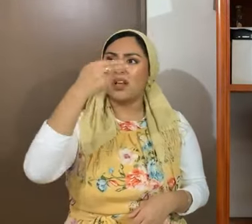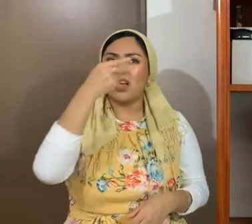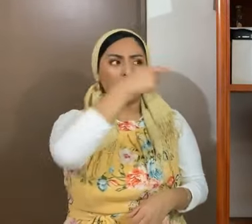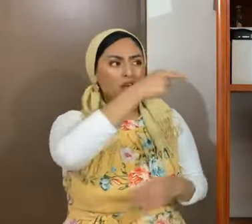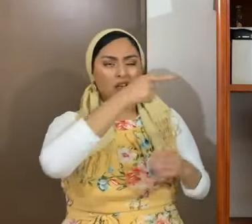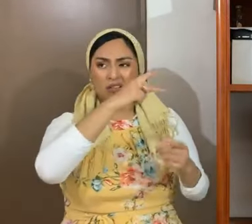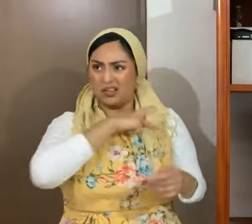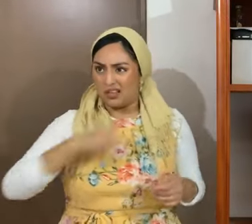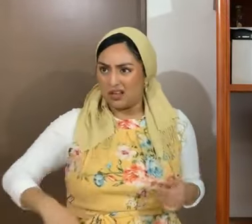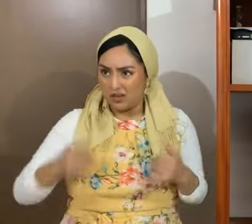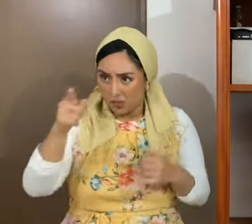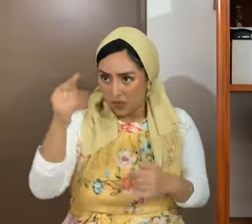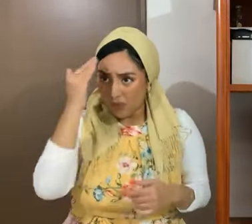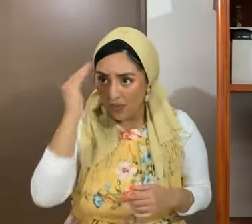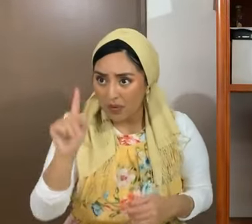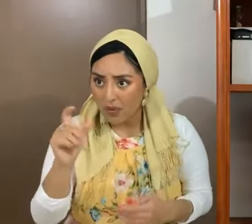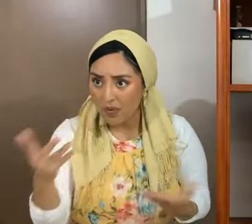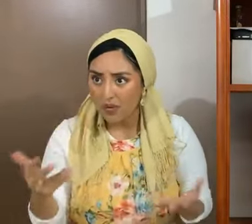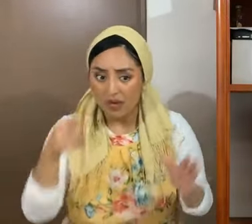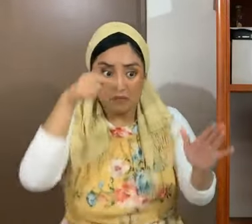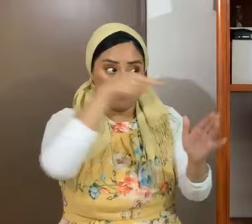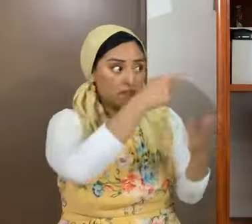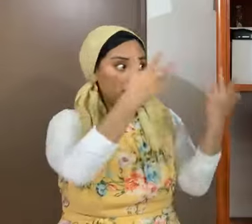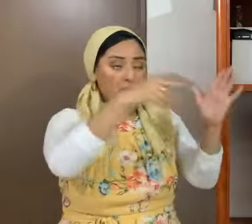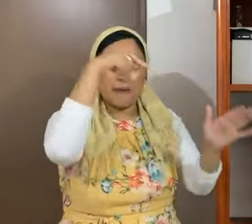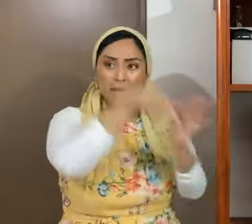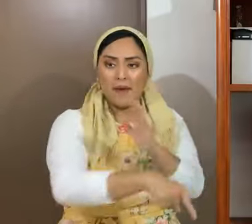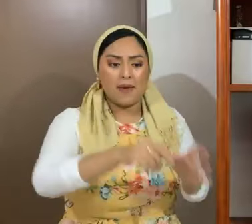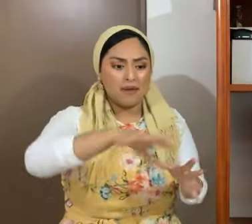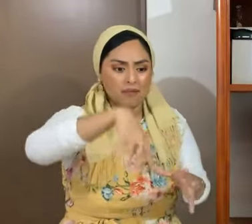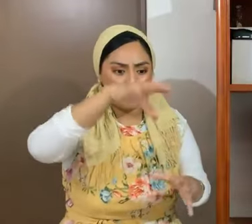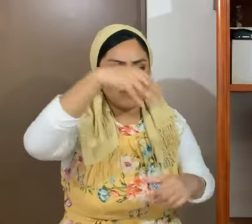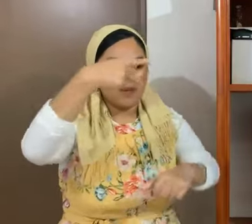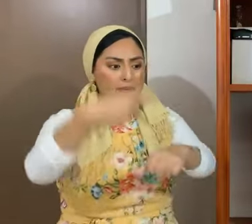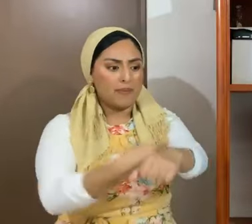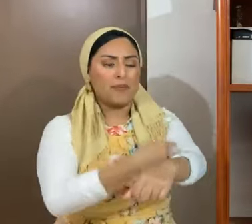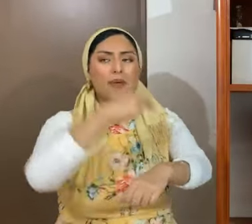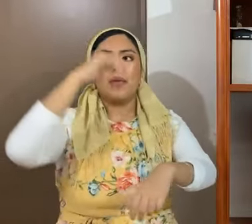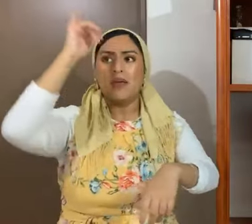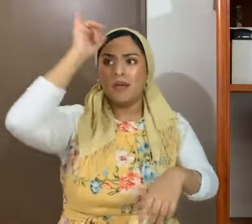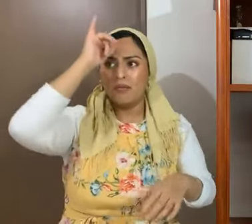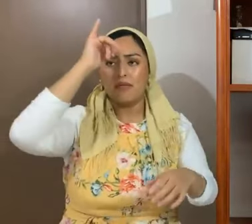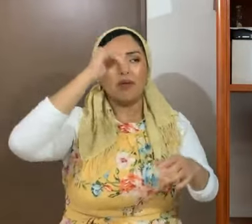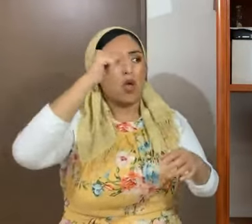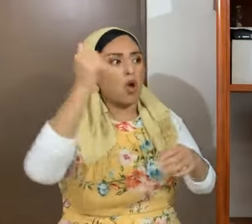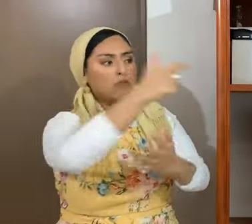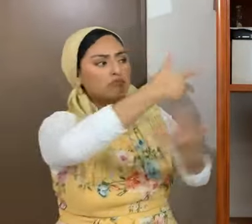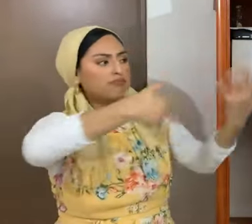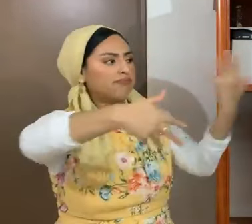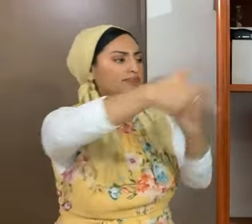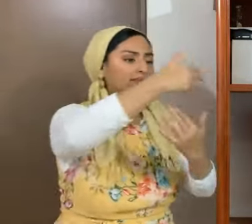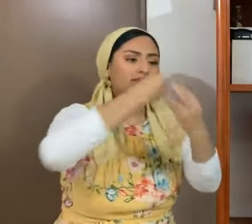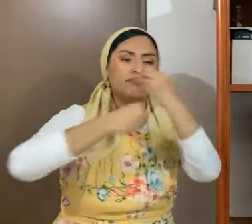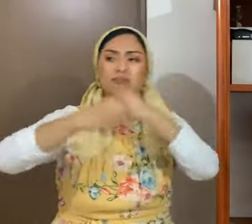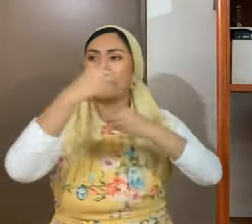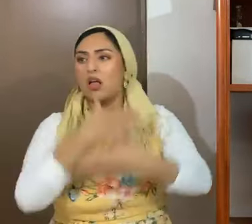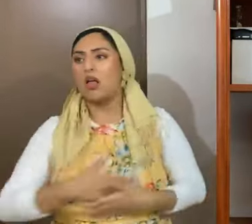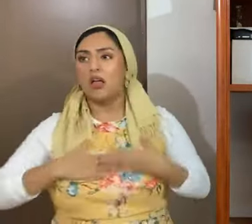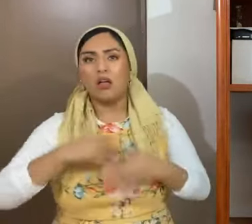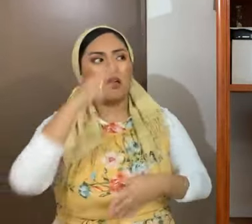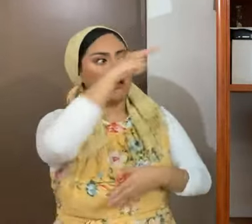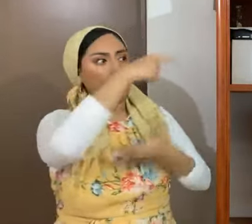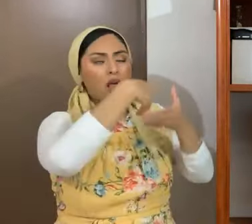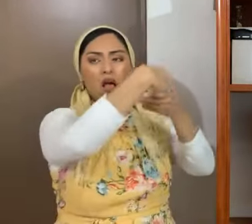rey, hasta ahora no lo sabes. Ha matado bueyes y animales gordos y muchas ovejas, y ha convidado a todos los hijos del rey, al